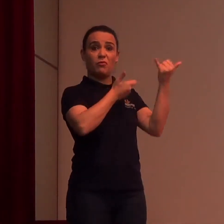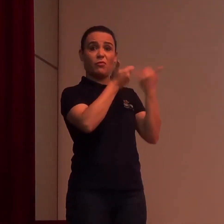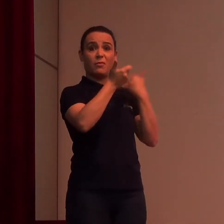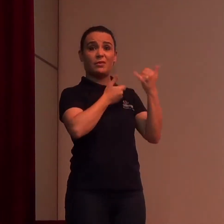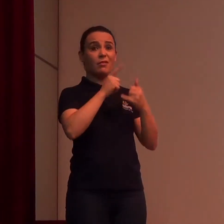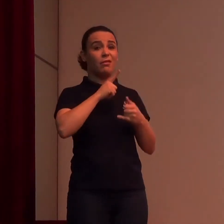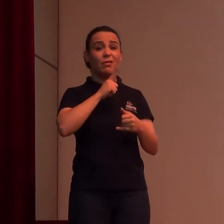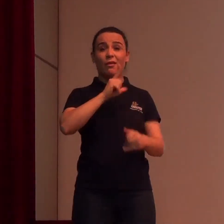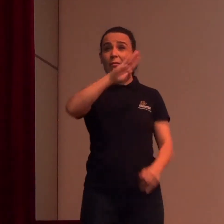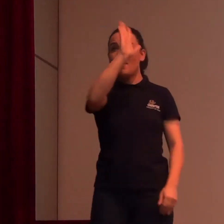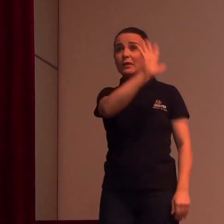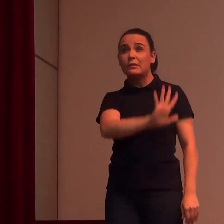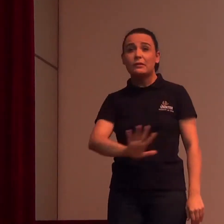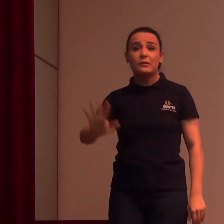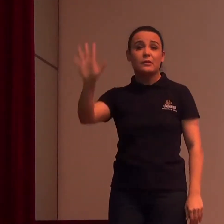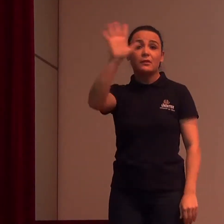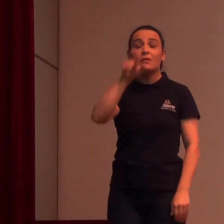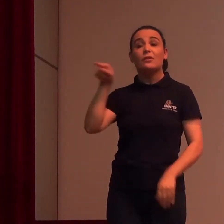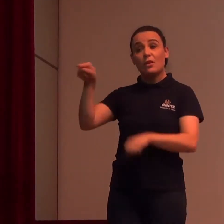de mercado.